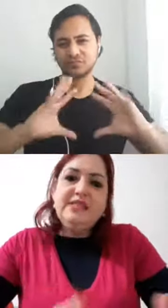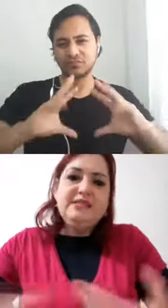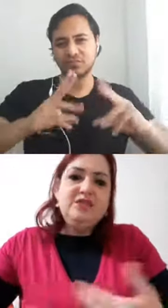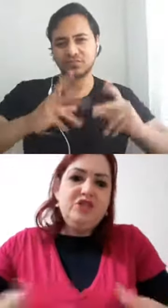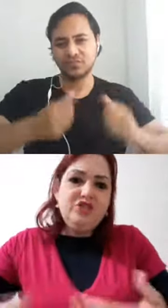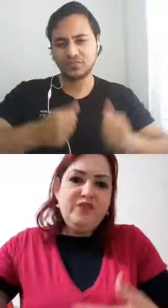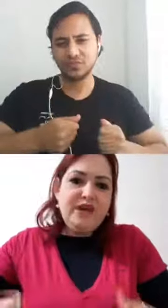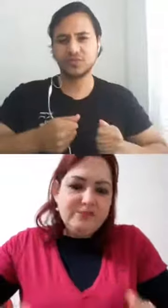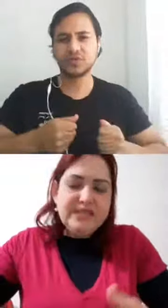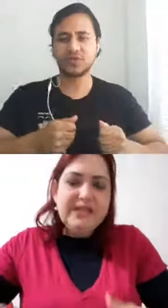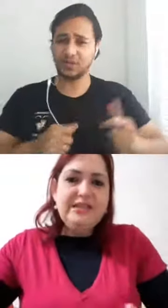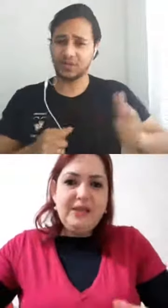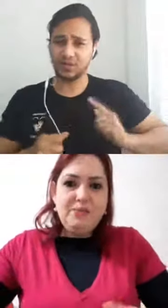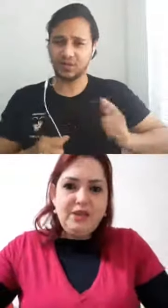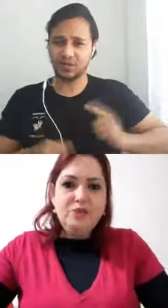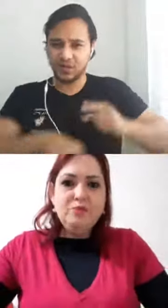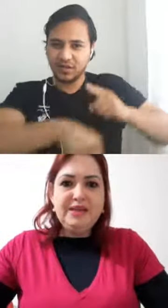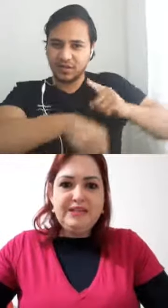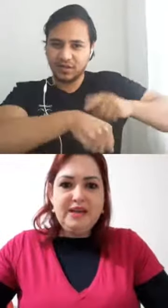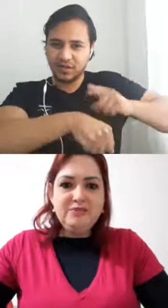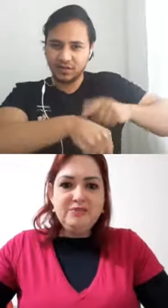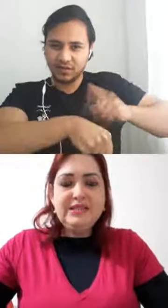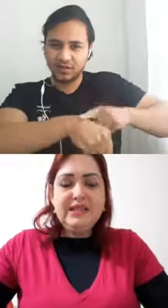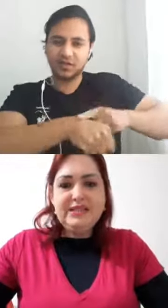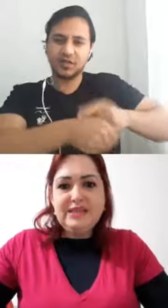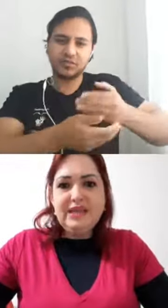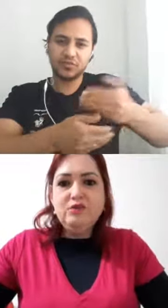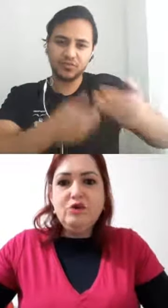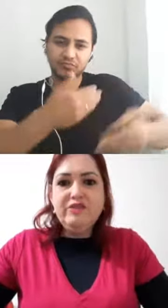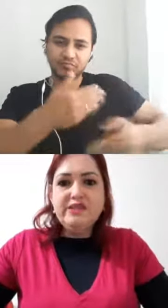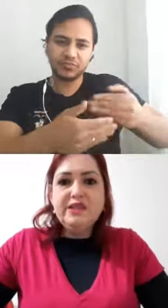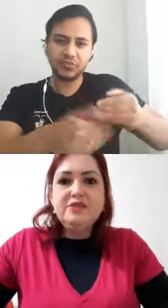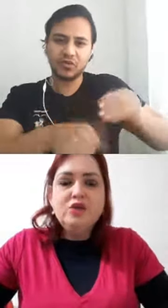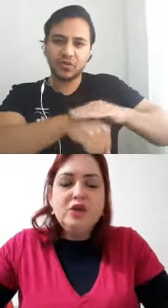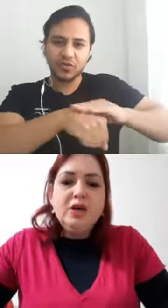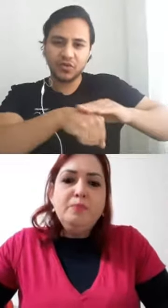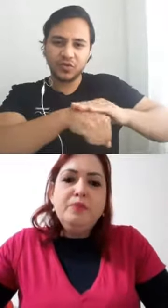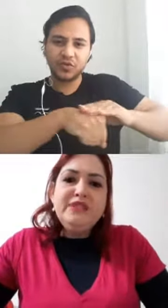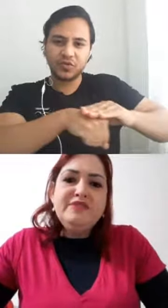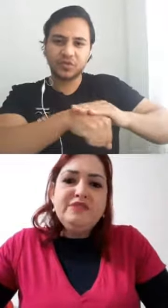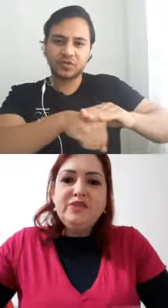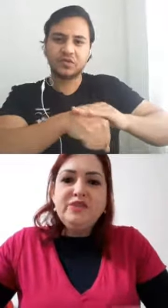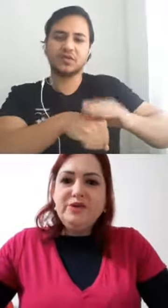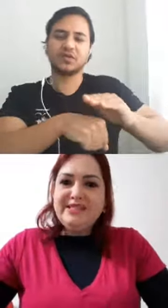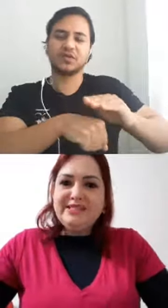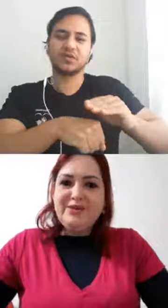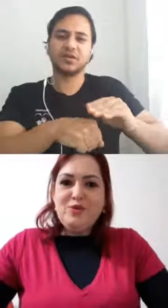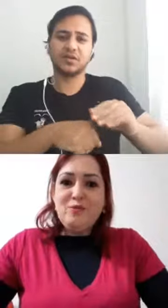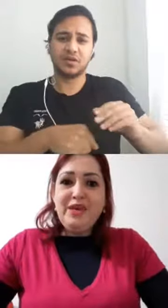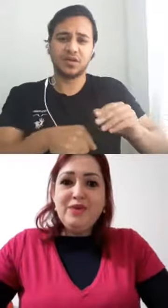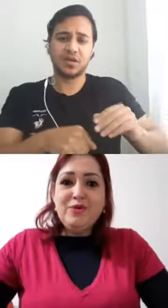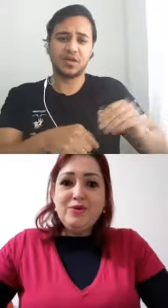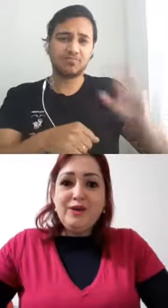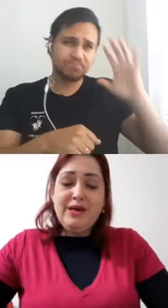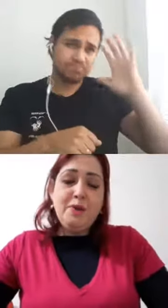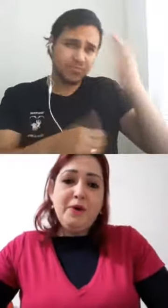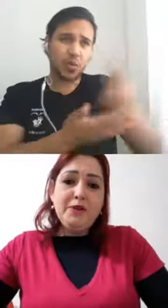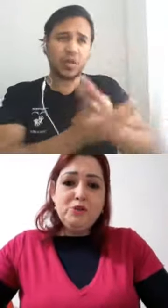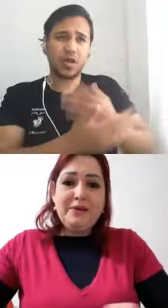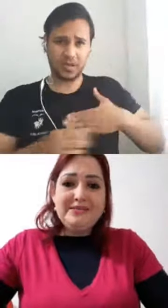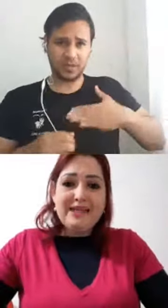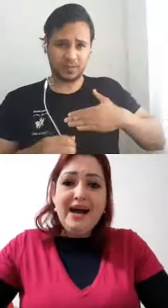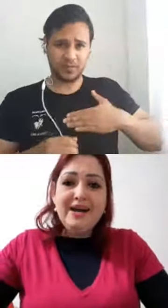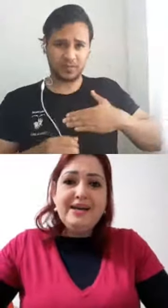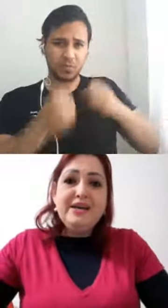E que se nós tivermos aquele tempinho para estarmos esclarecendo, conversando, muitas vezes o que aconteceu comigo e eu